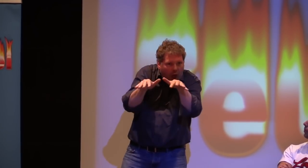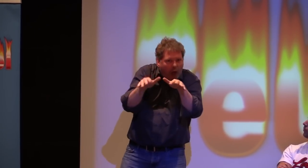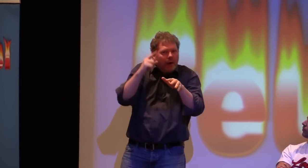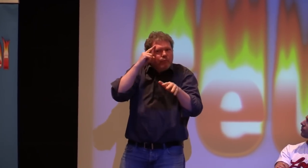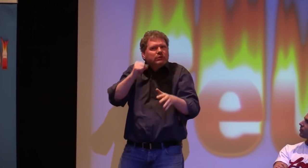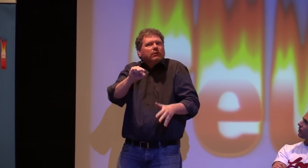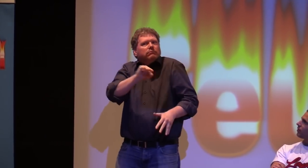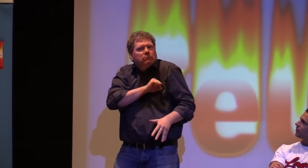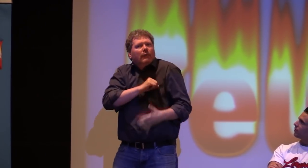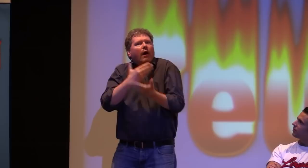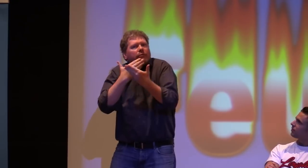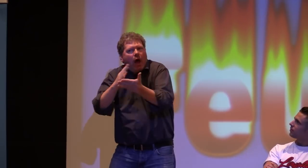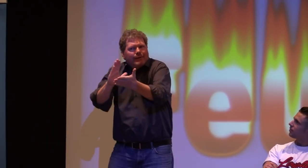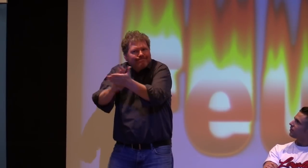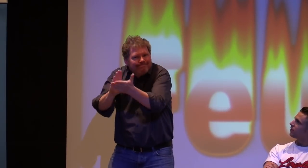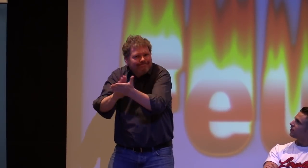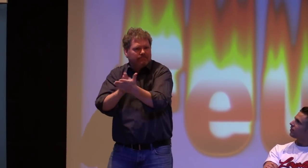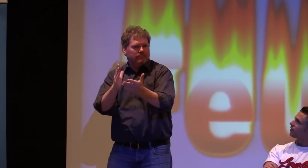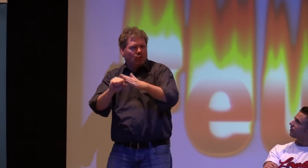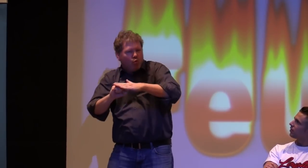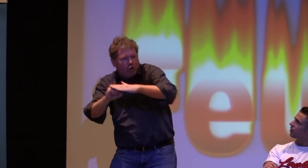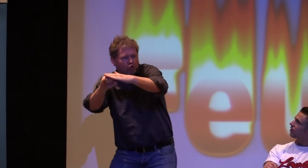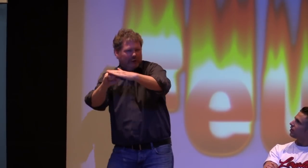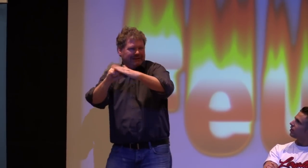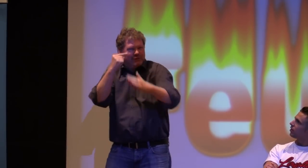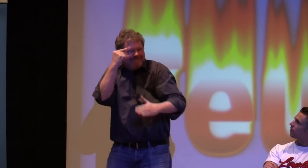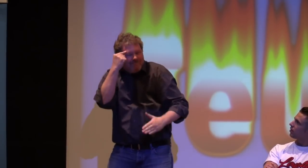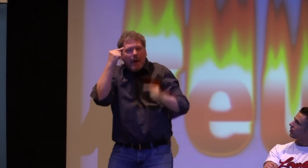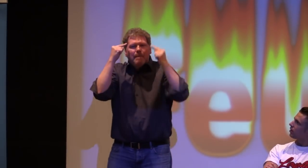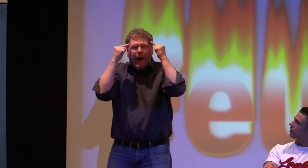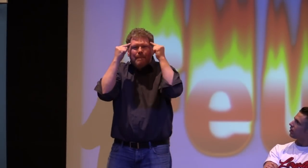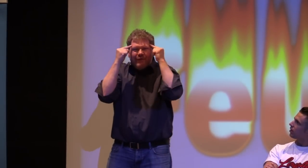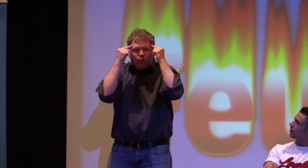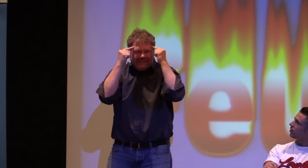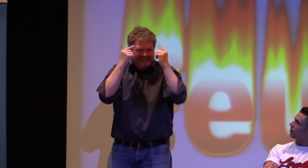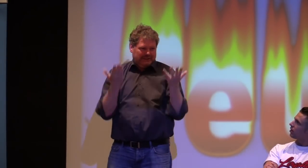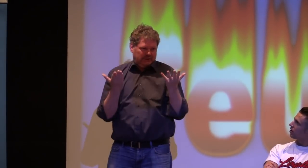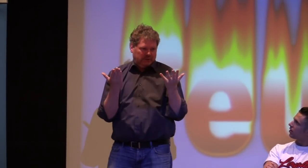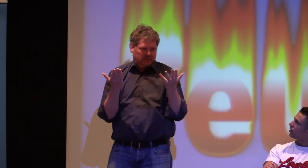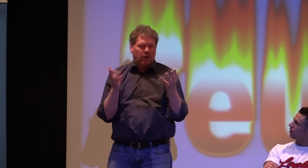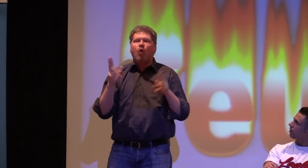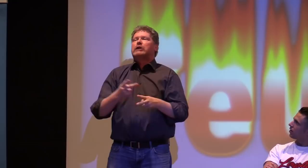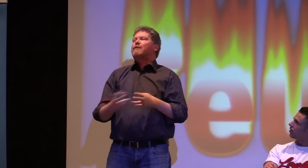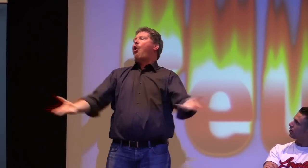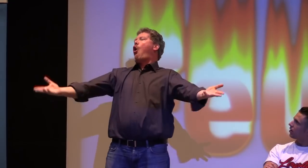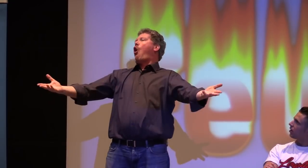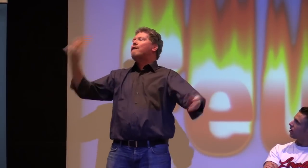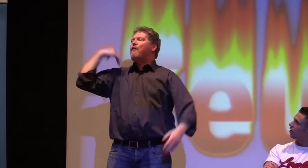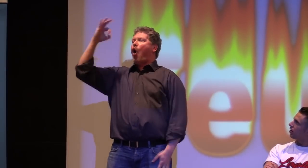Ich finde es halt ganz, ganz wichtig, dass man auch dankbar ist, dass man sich bewusst wird, dass Menschen